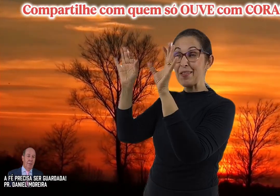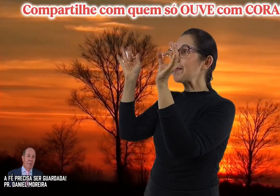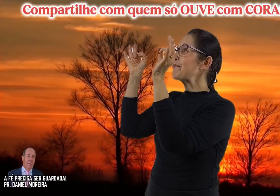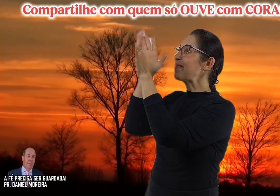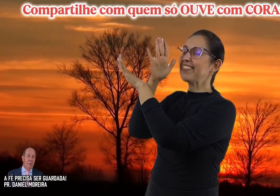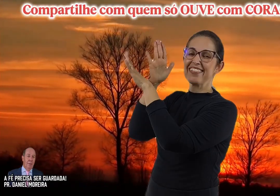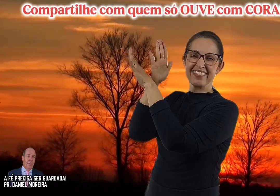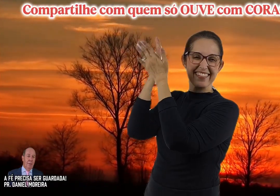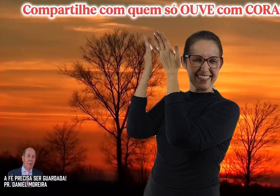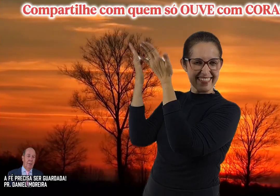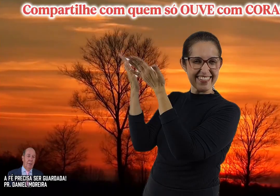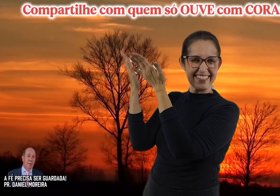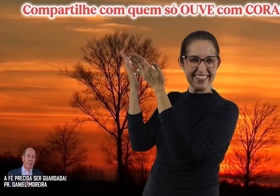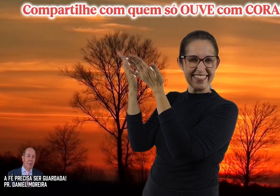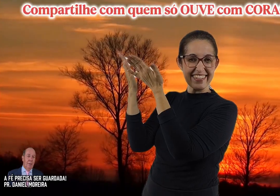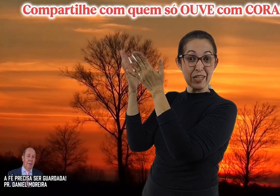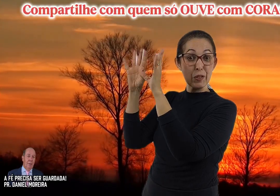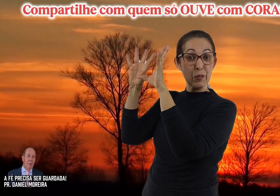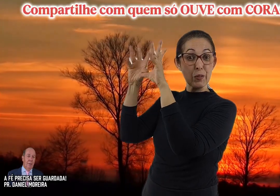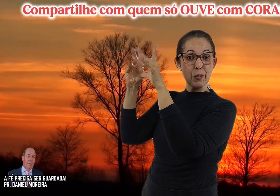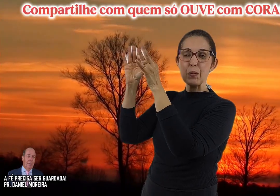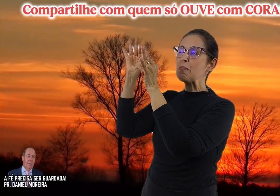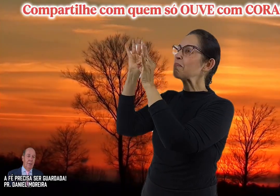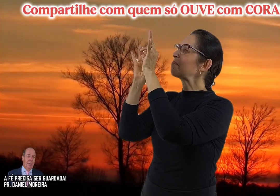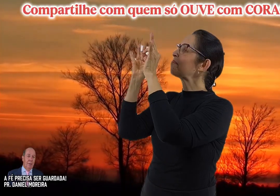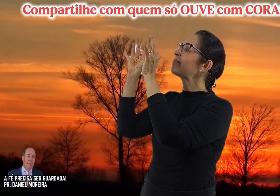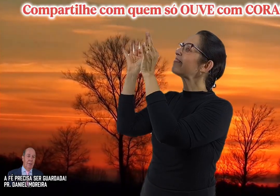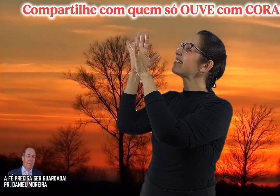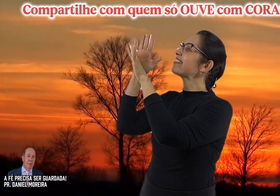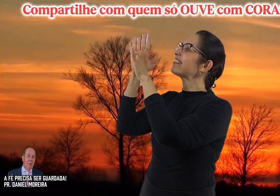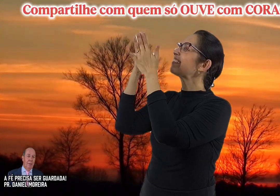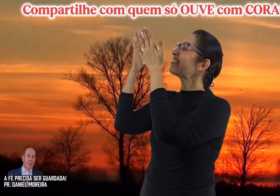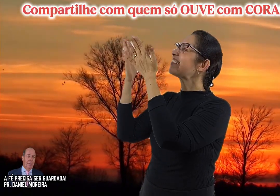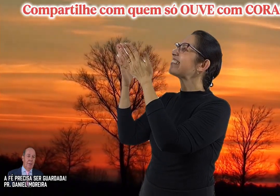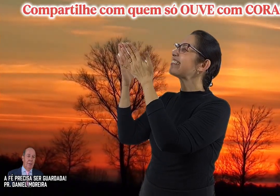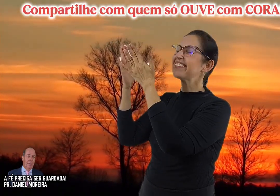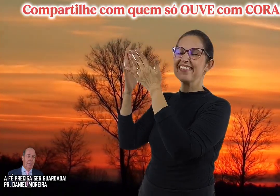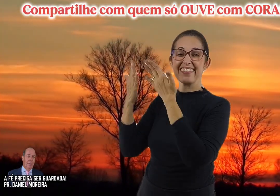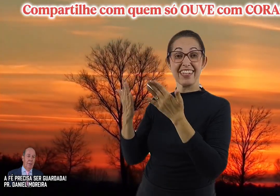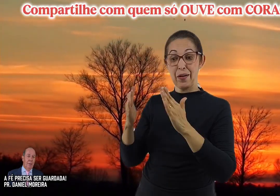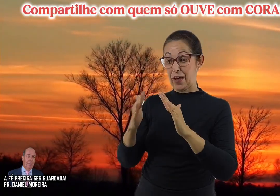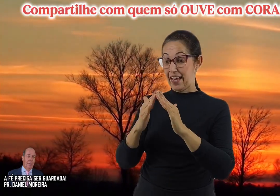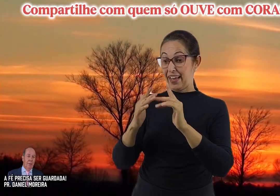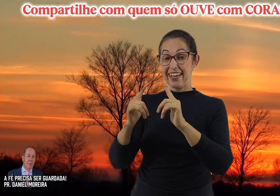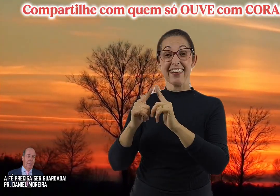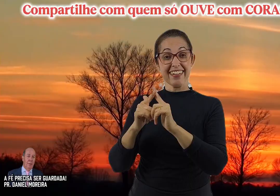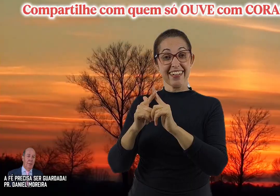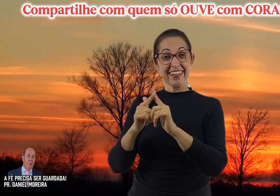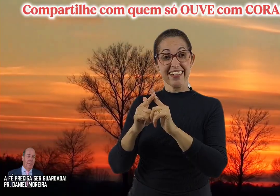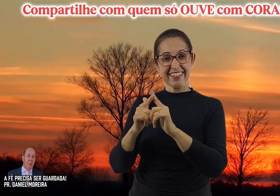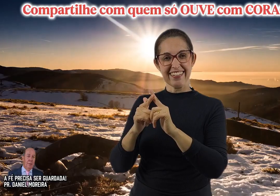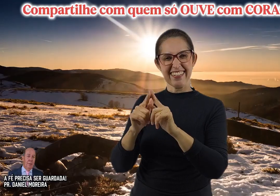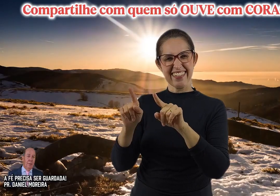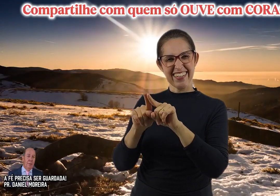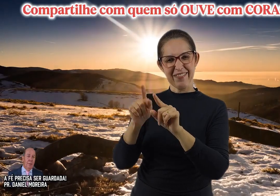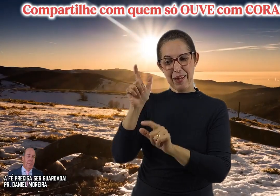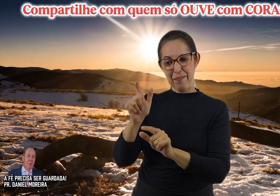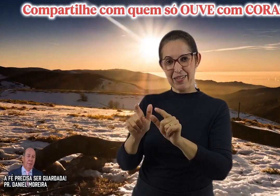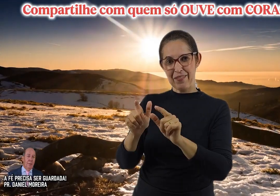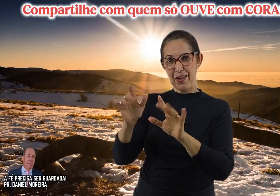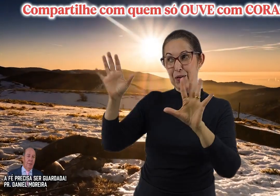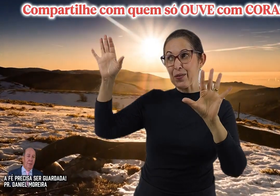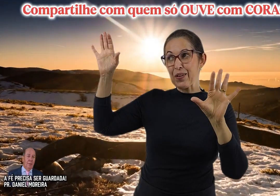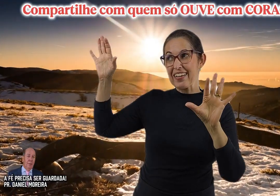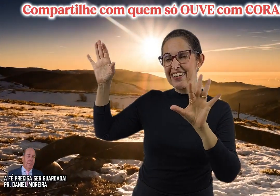pronta, tudo está pronto. A igreja fiel vai se juntar, vai se